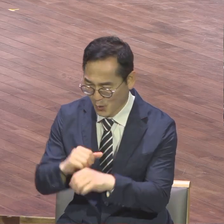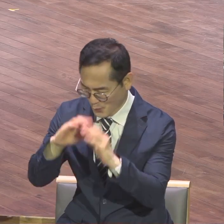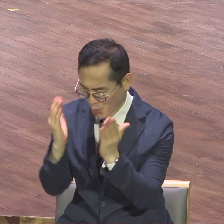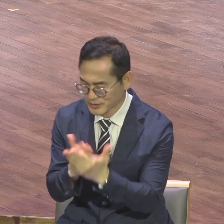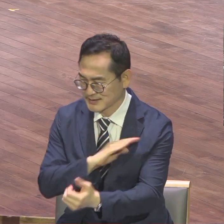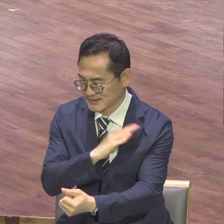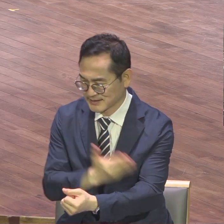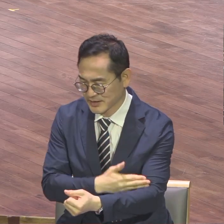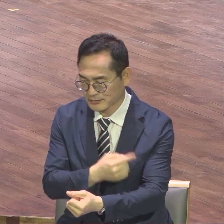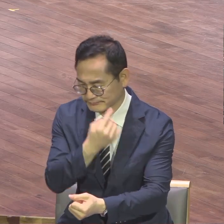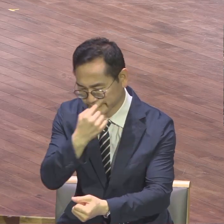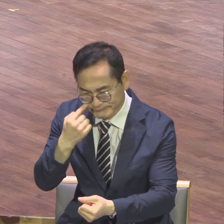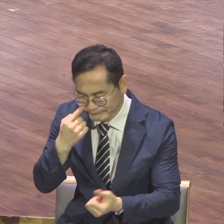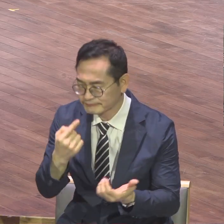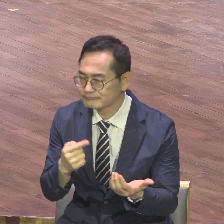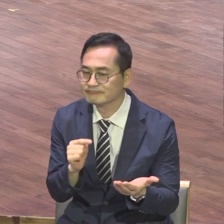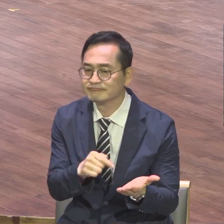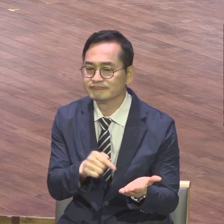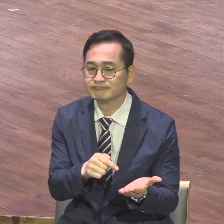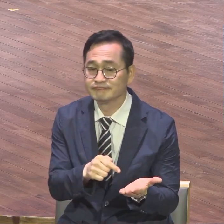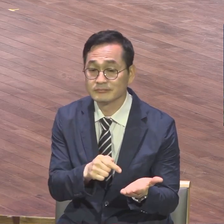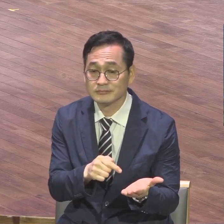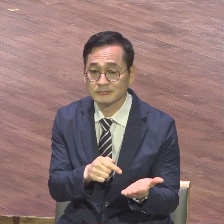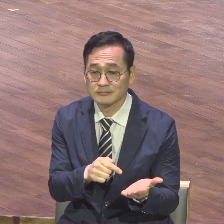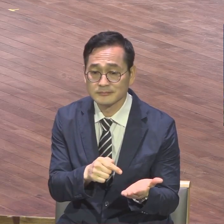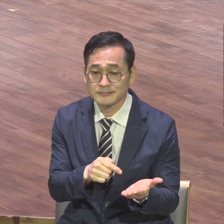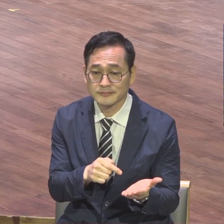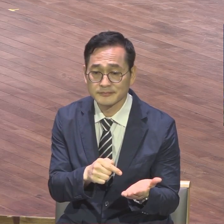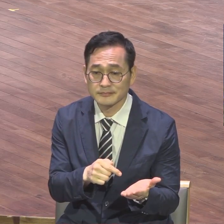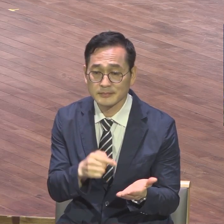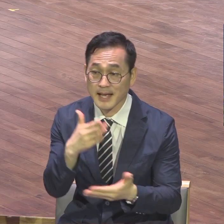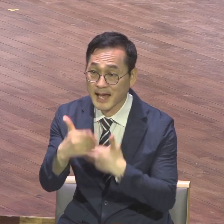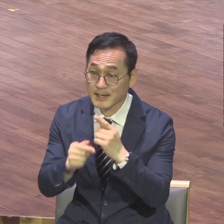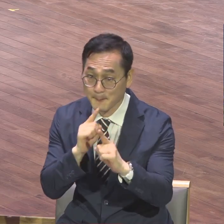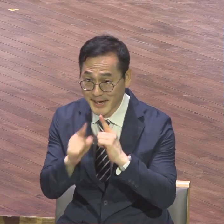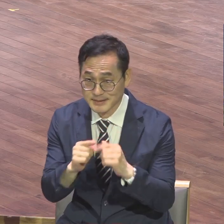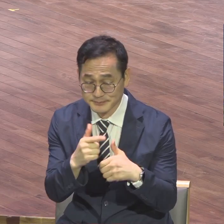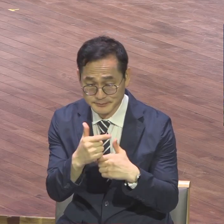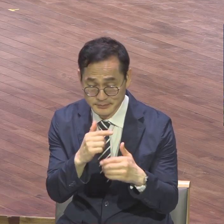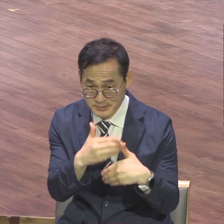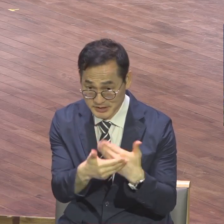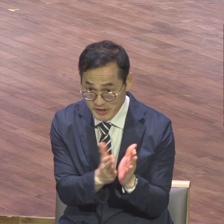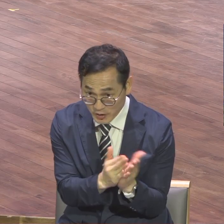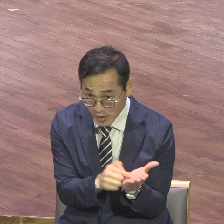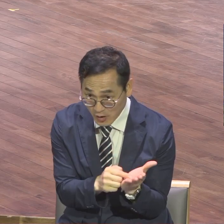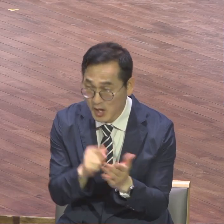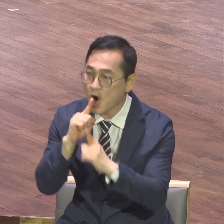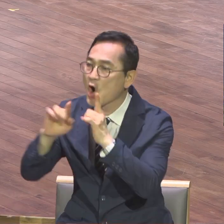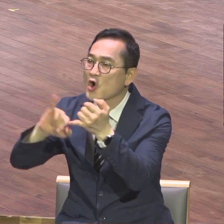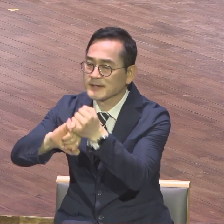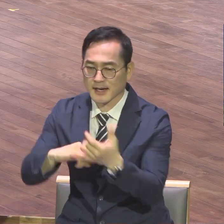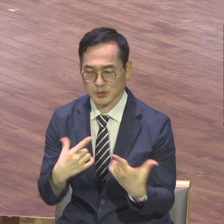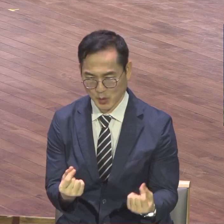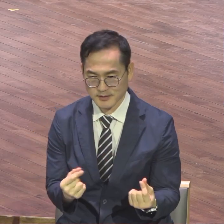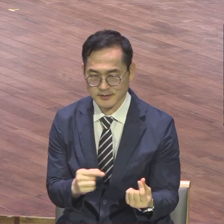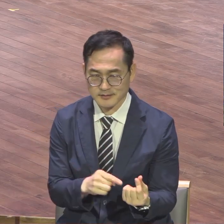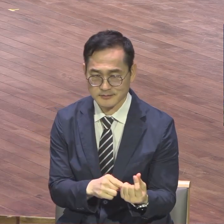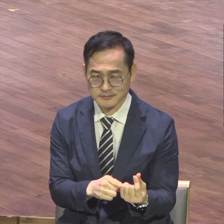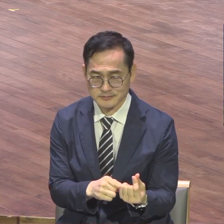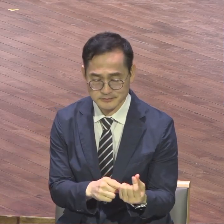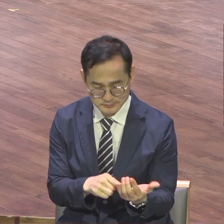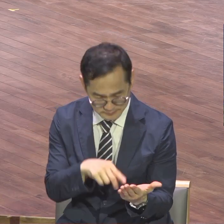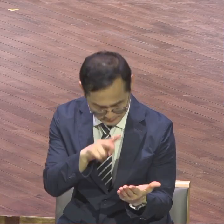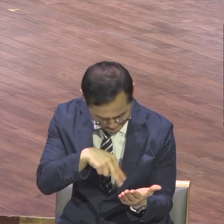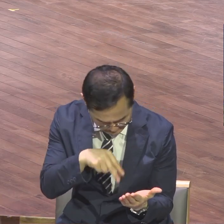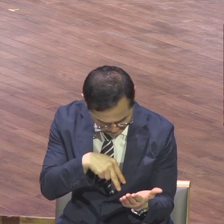함이라. 한마디로 하나님의 말씀이 언약이 제대로 전달이 되어서 각인